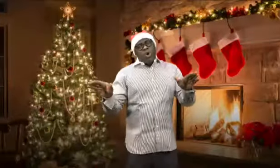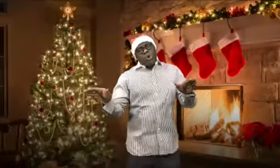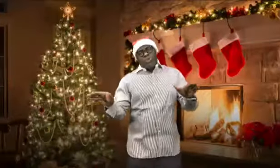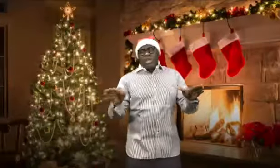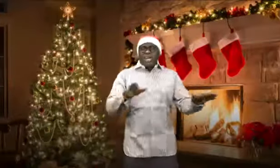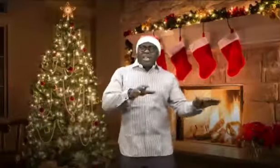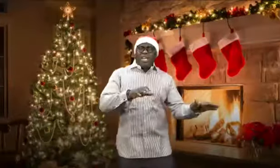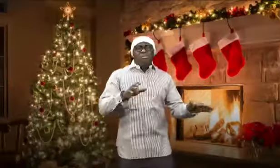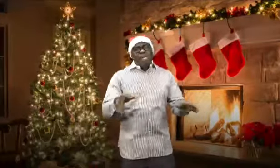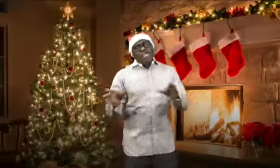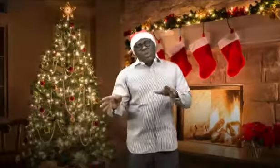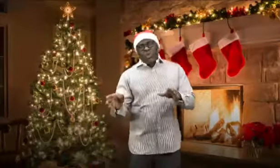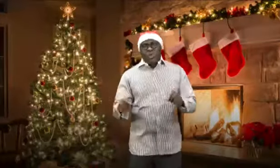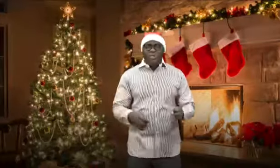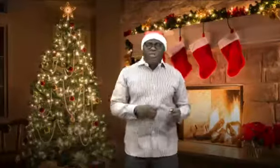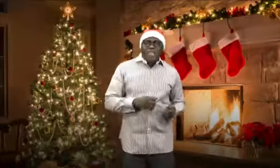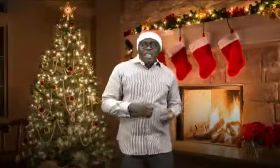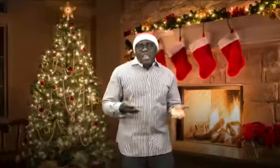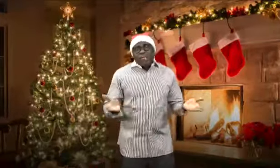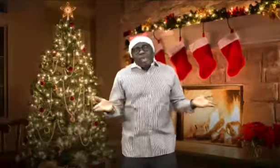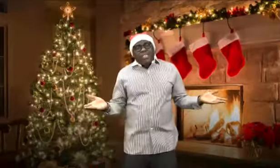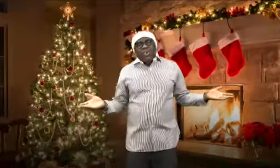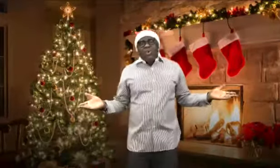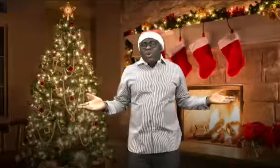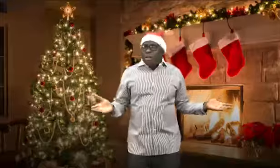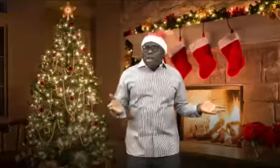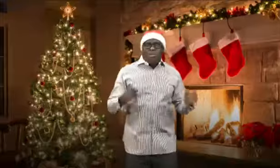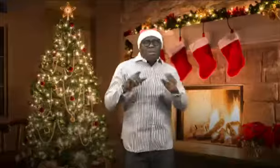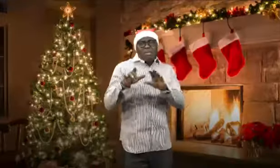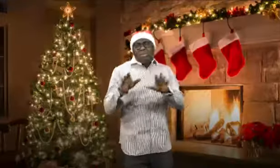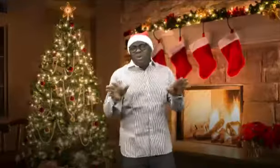Odun de emi ajo, emi ajijo ope, ma dupe ore.